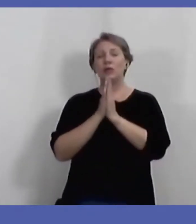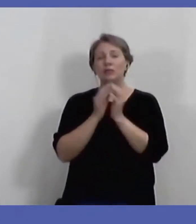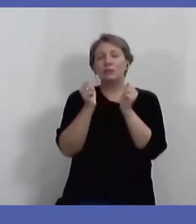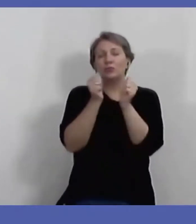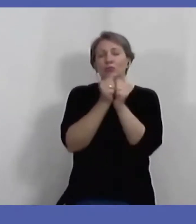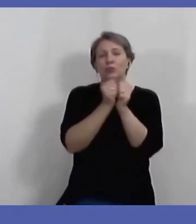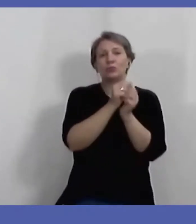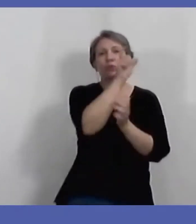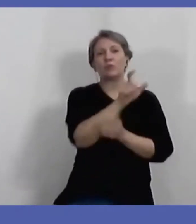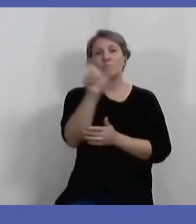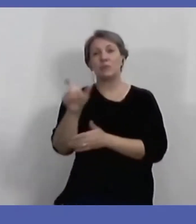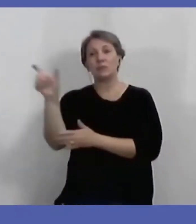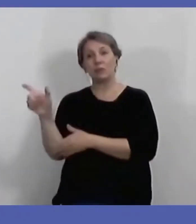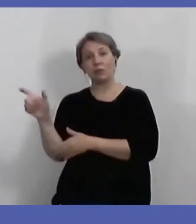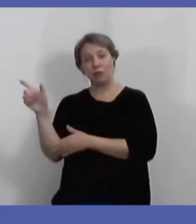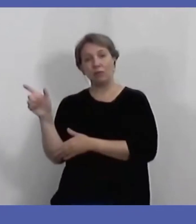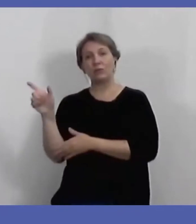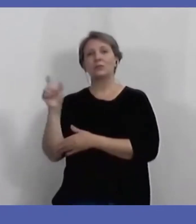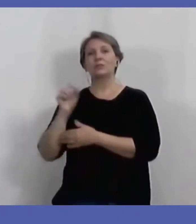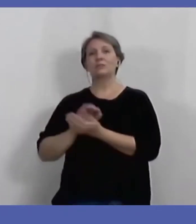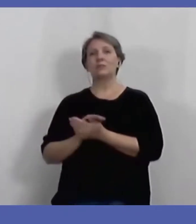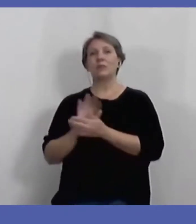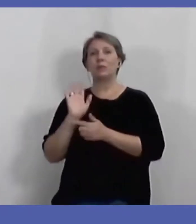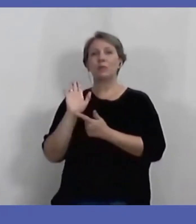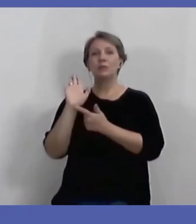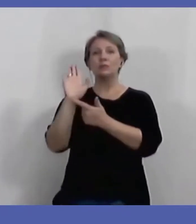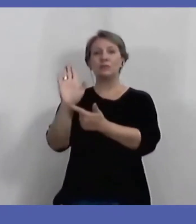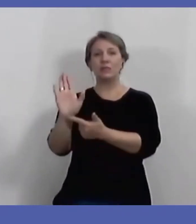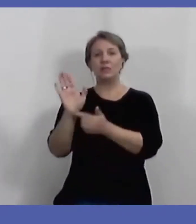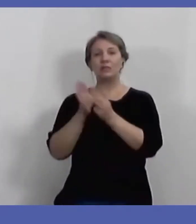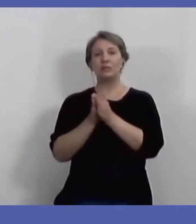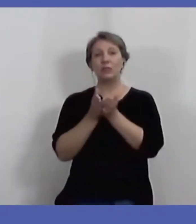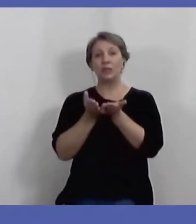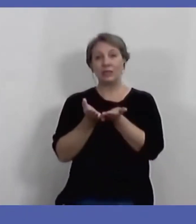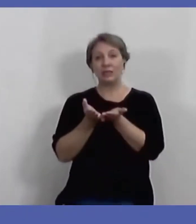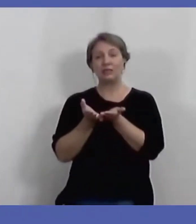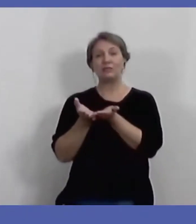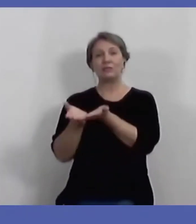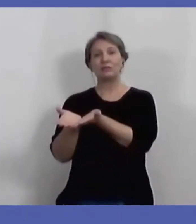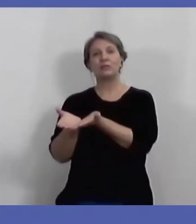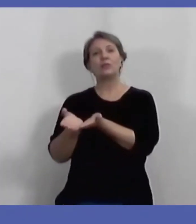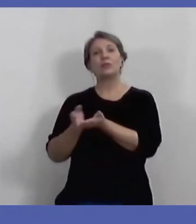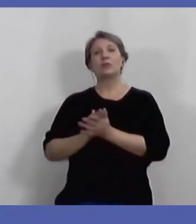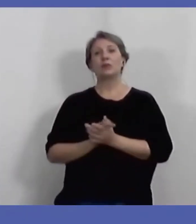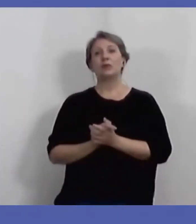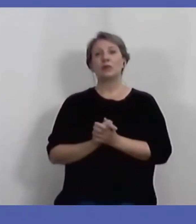Amém, irmãos? O resultado é que Deus trabalhou em você.